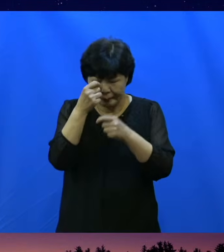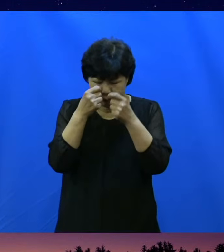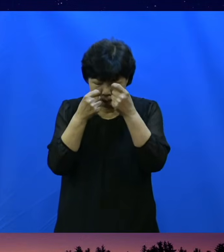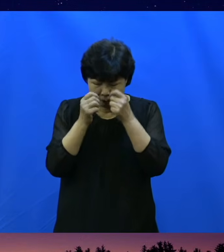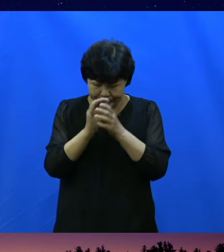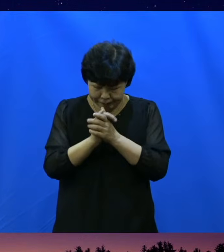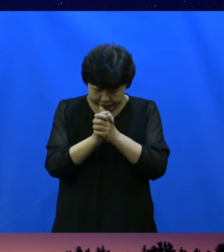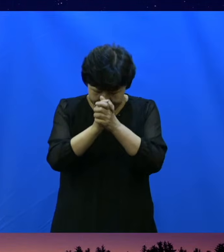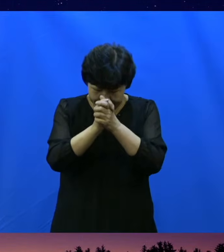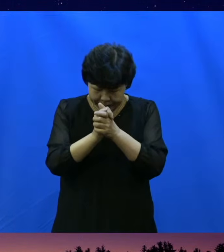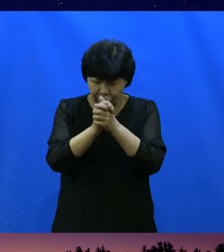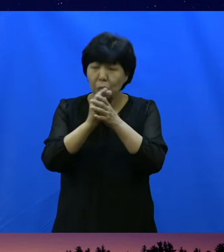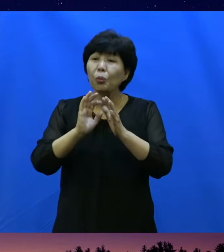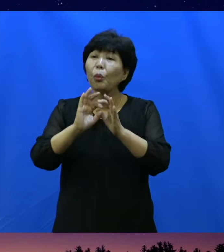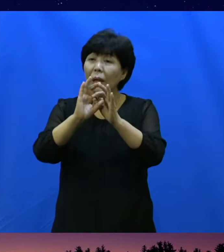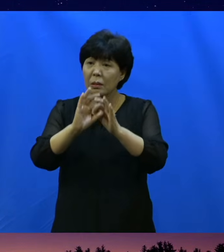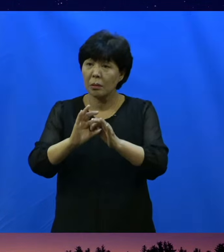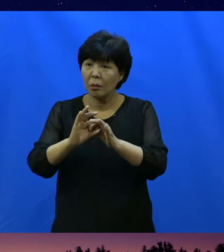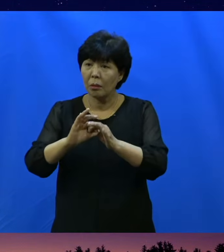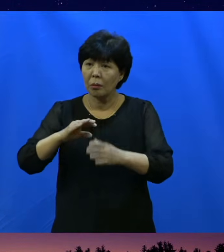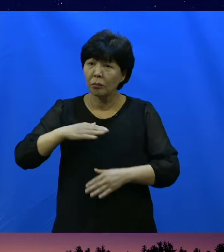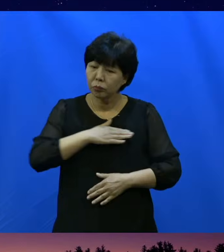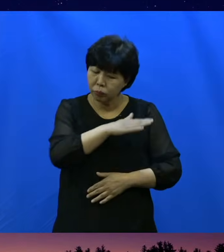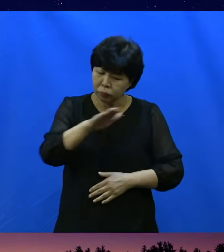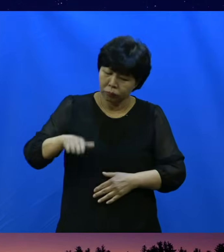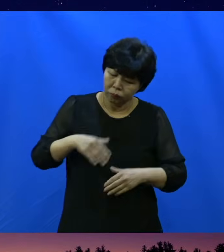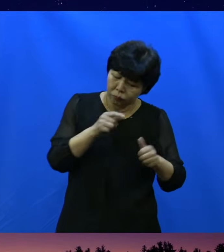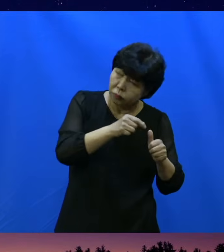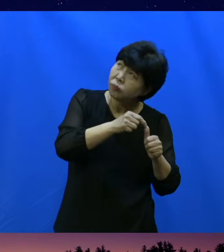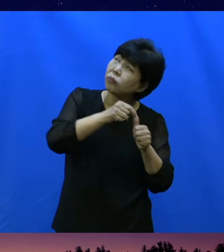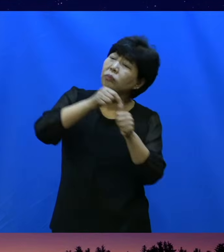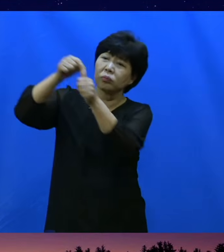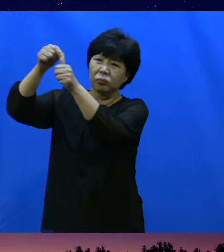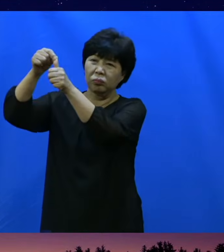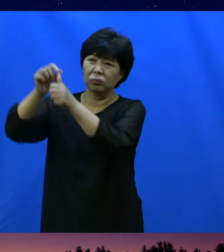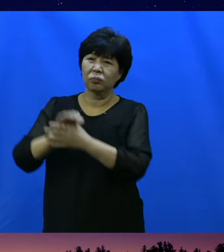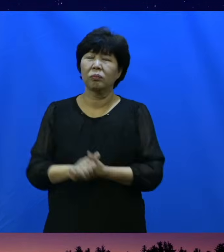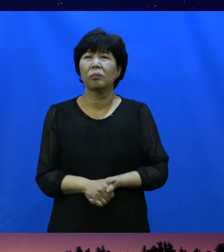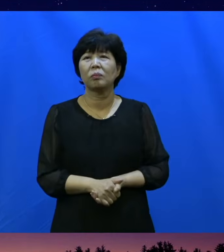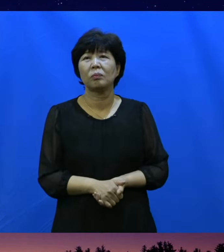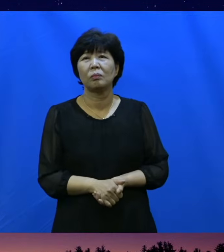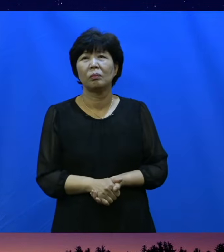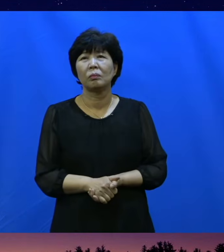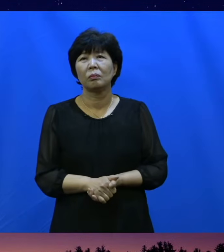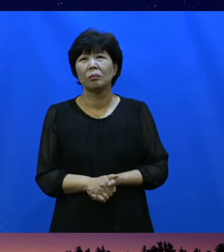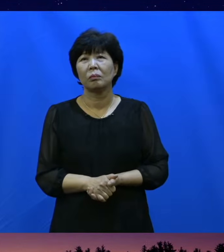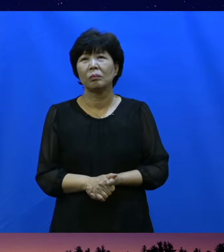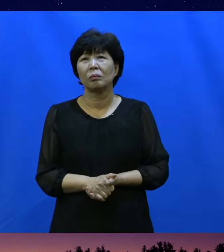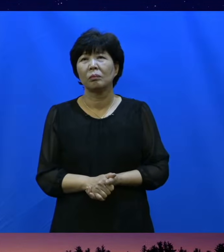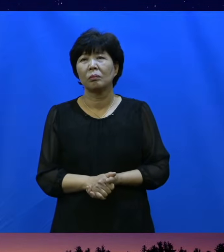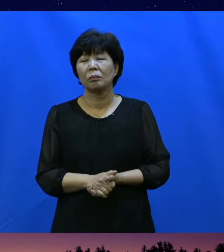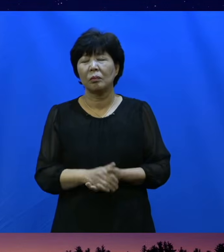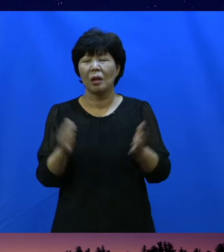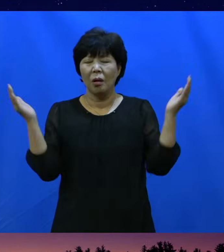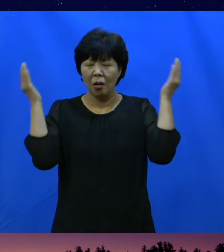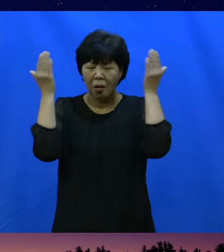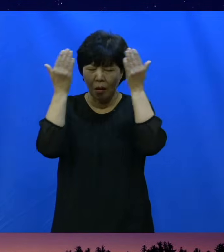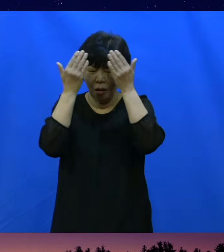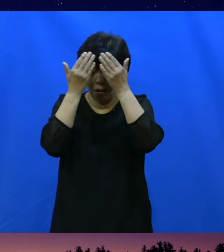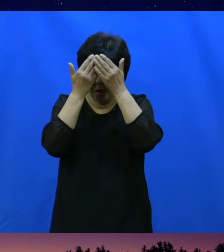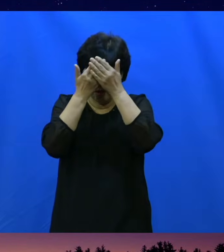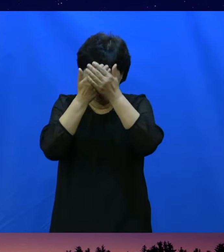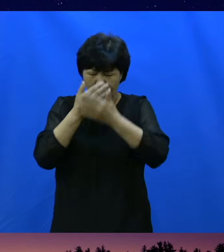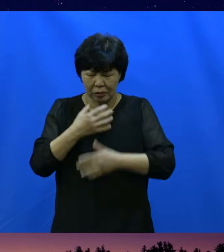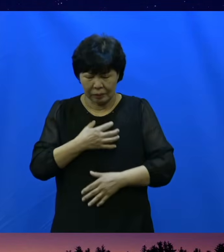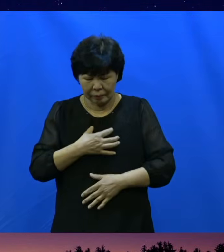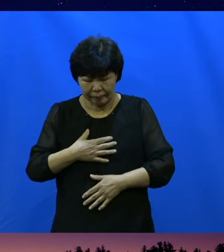성령은 우리의 죄에 대해 책망을 하시지만 정죄감에 빠져 어두운 감정에 사로잡혀 자신의 인생을 비극적으로